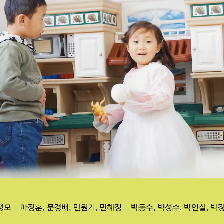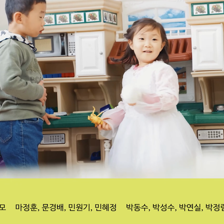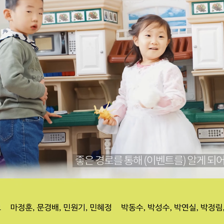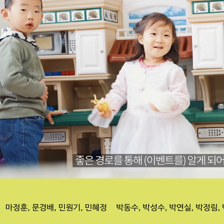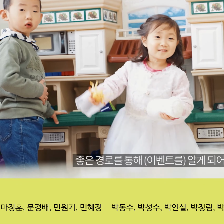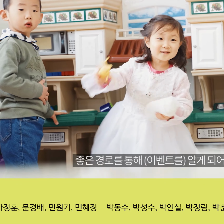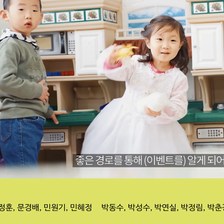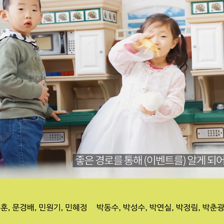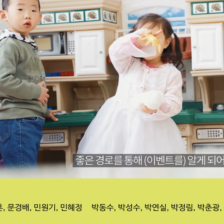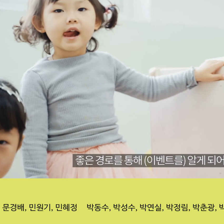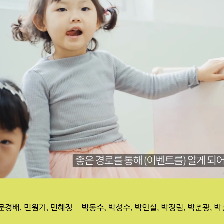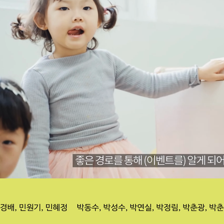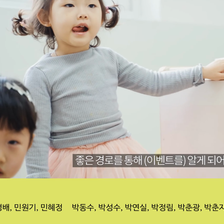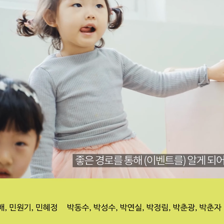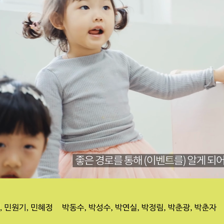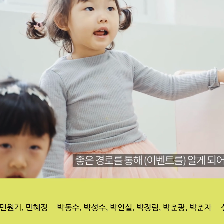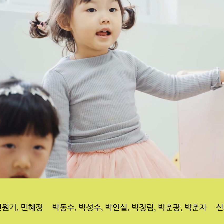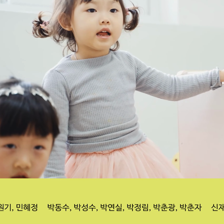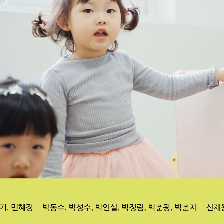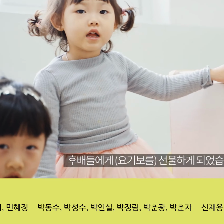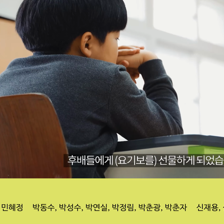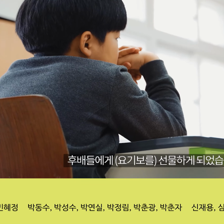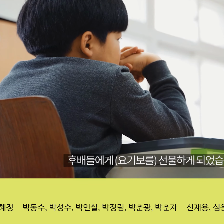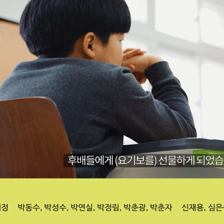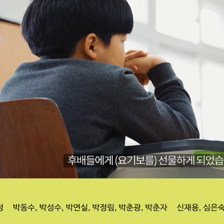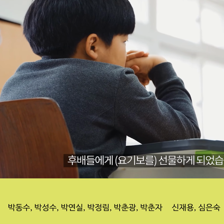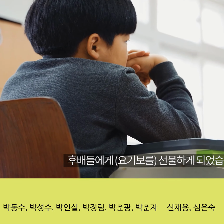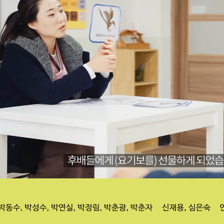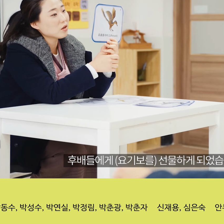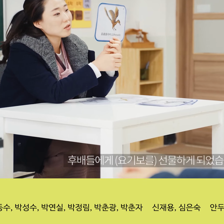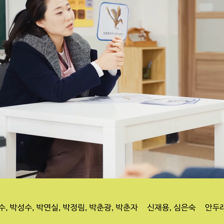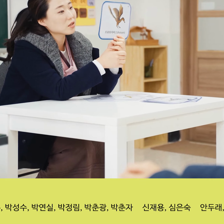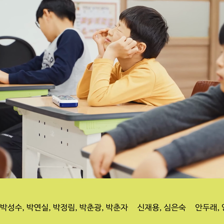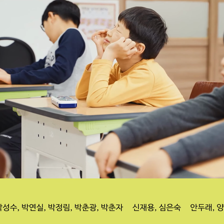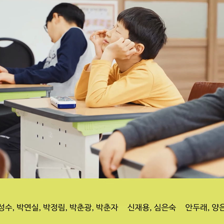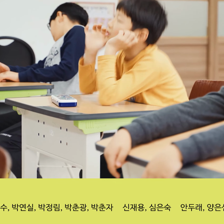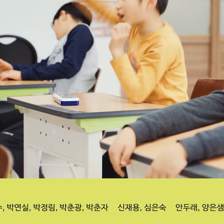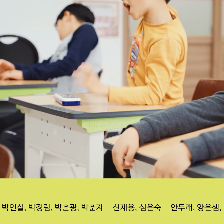했어요. 좋은 경로를 통해서 알게 되어서 후배들에게 선물하게 되었습니다.